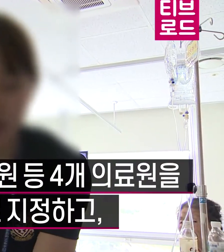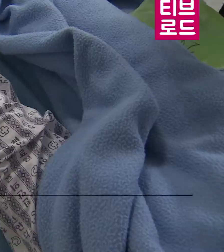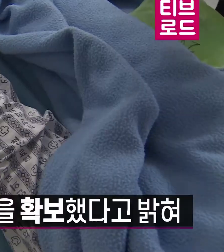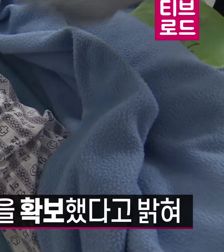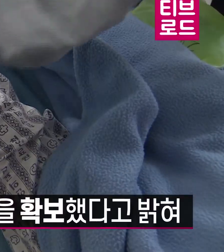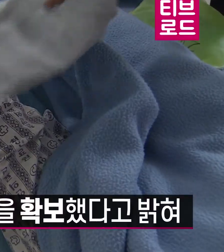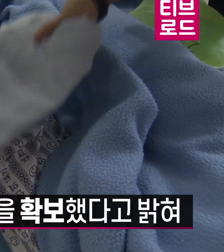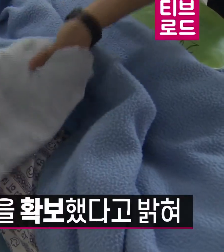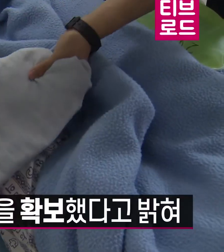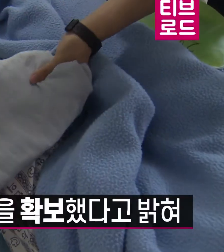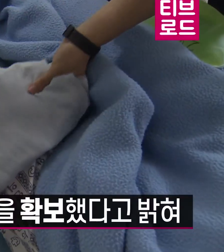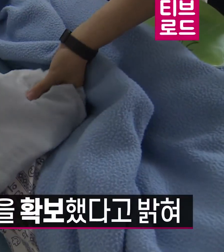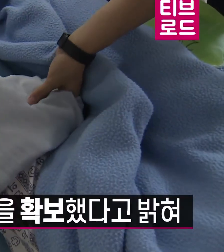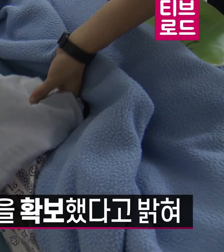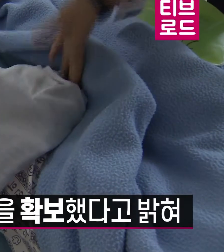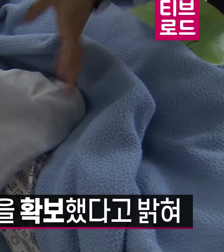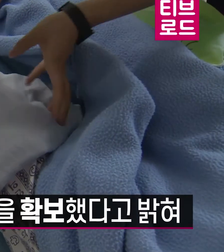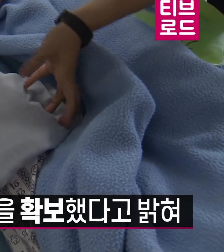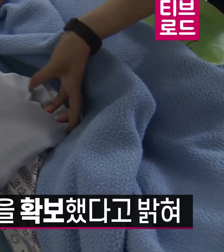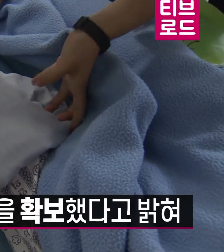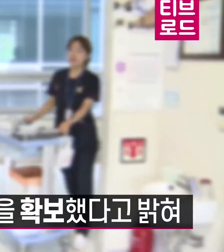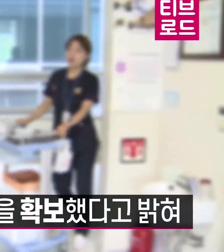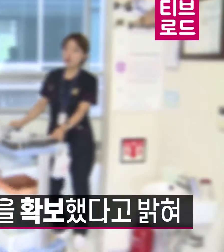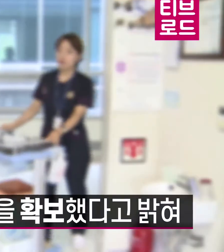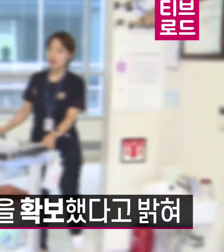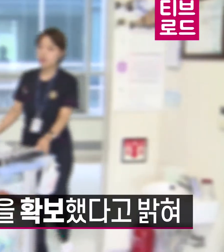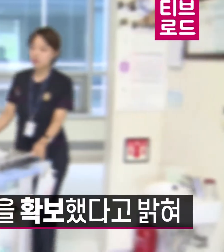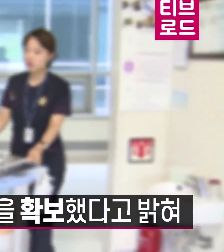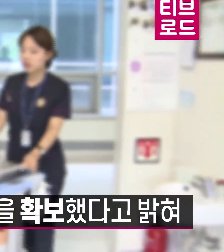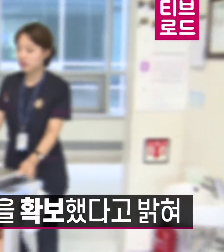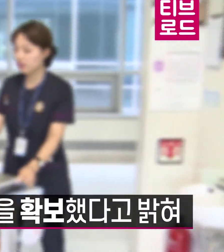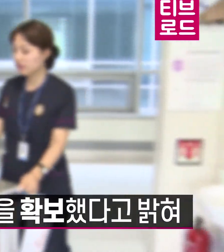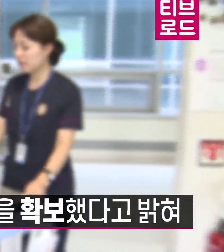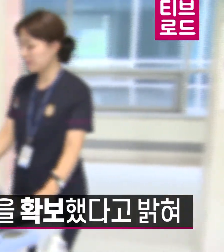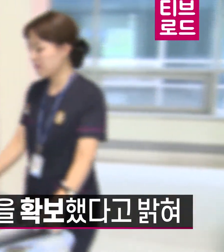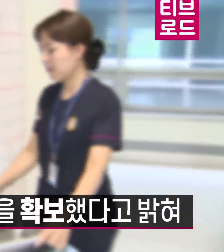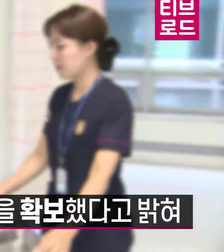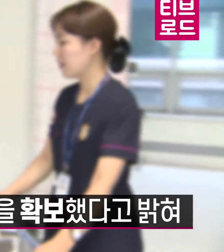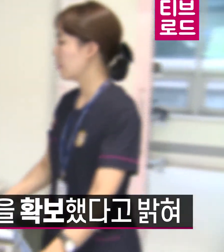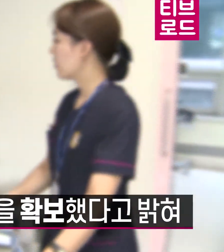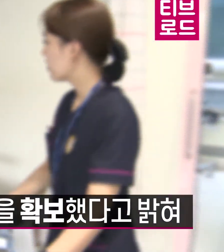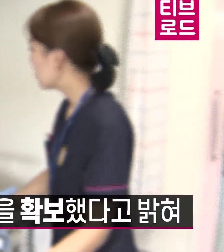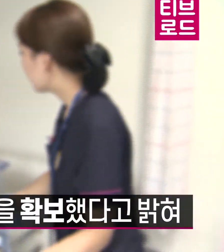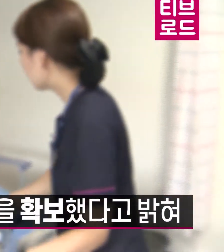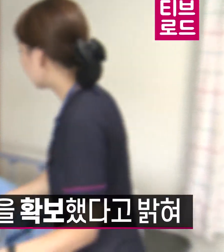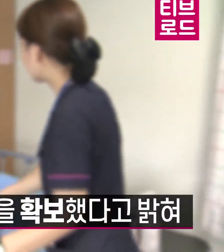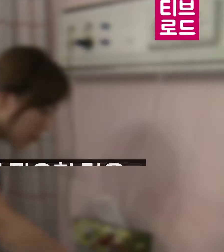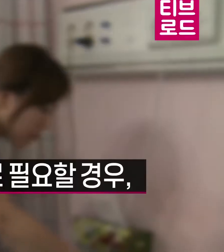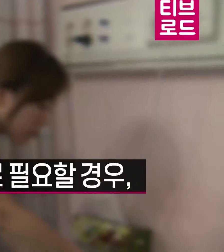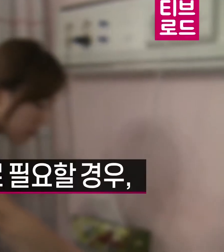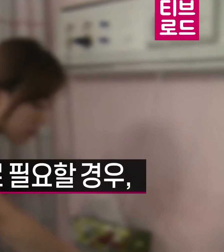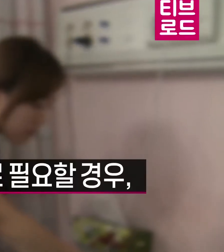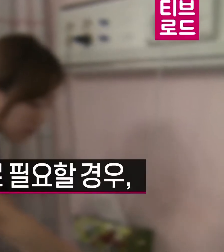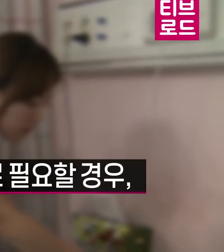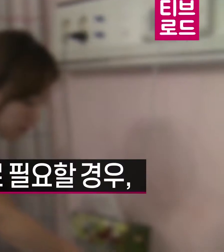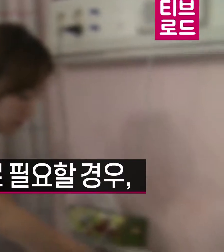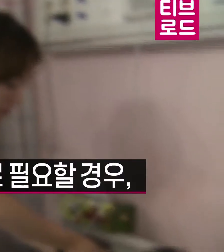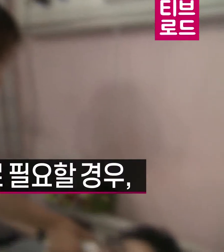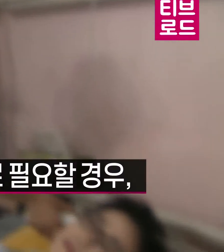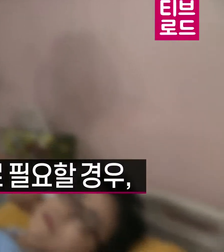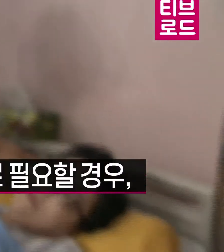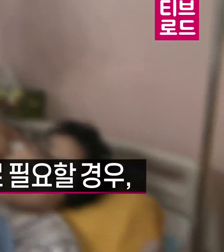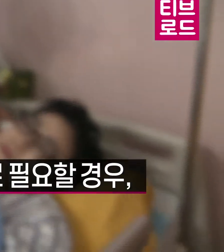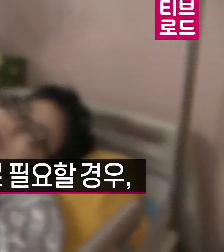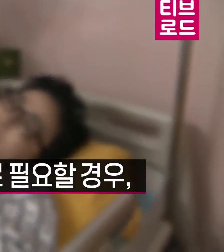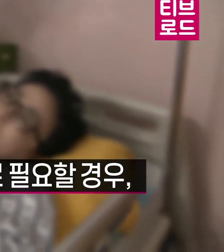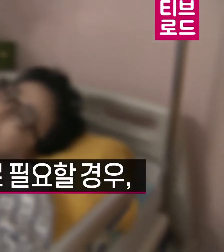지정하고 187병상, 총 439병실을 확보했다고 밝혔습니다. 또 병실이